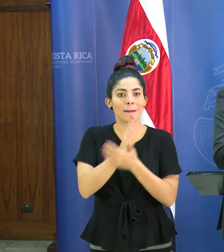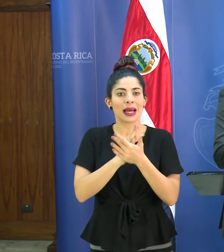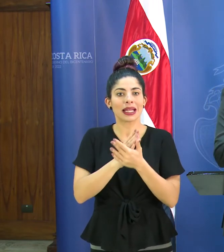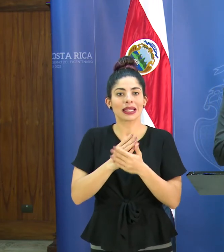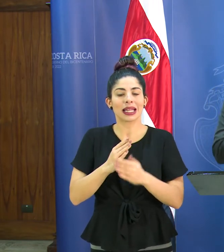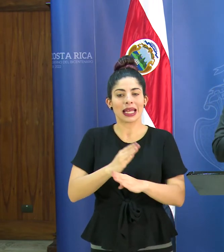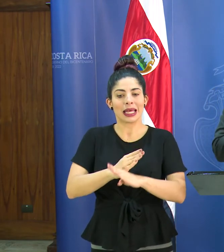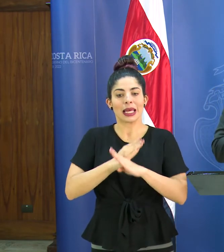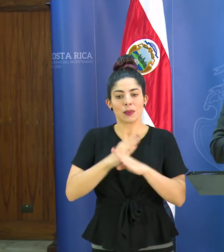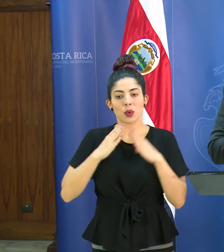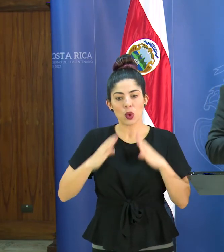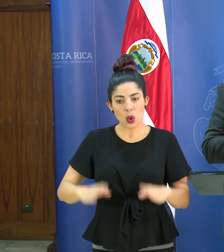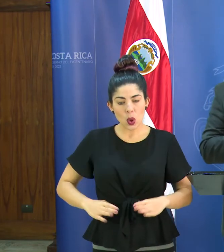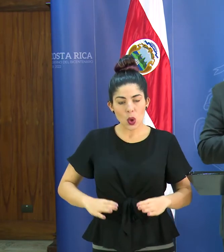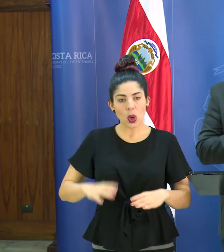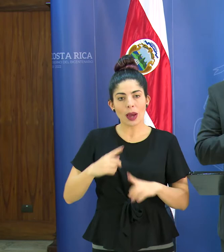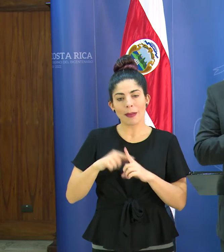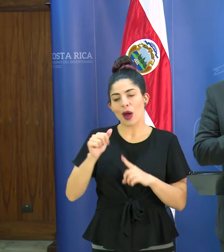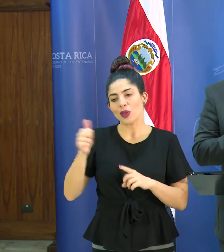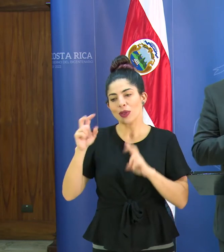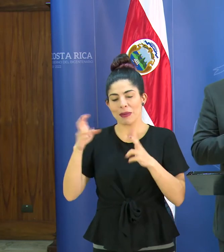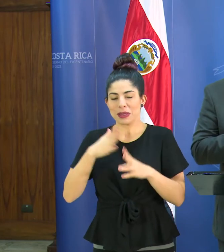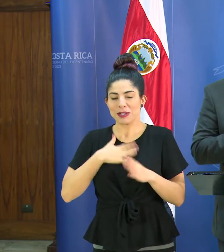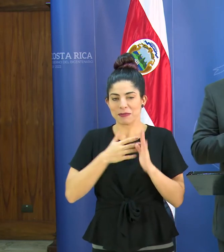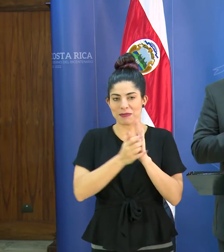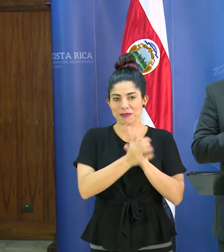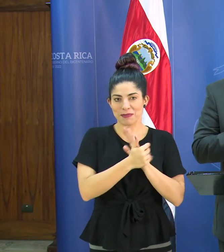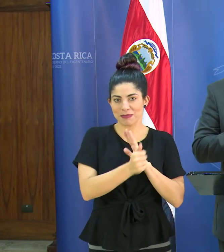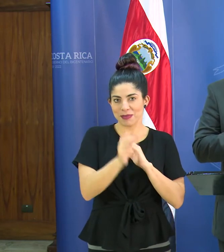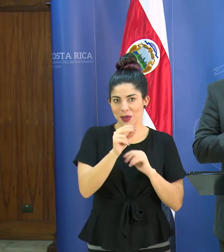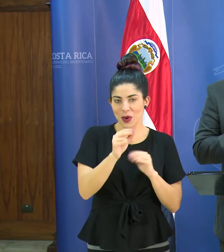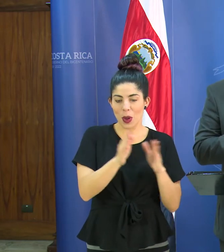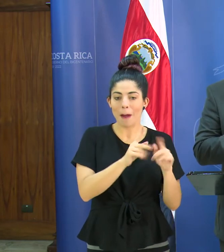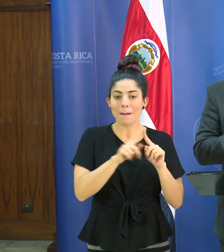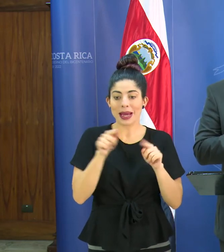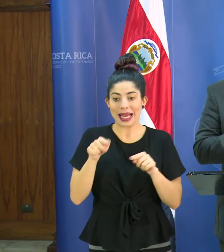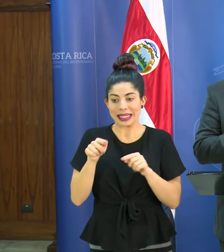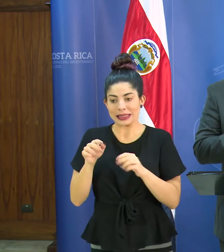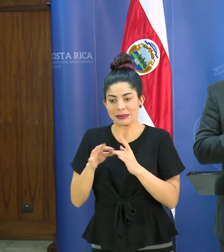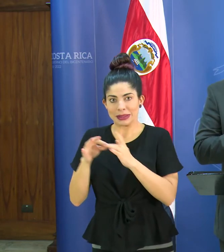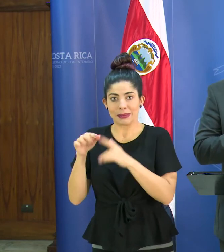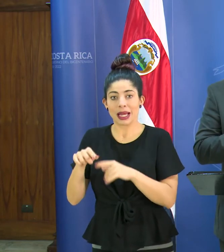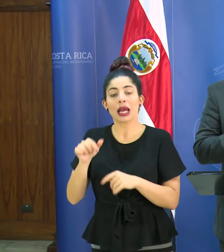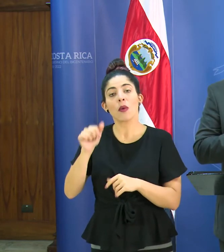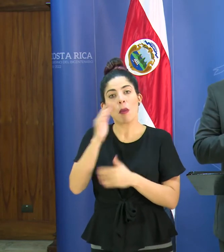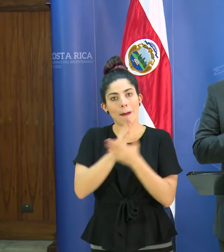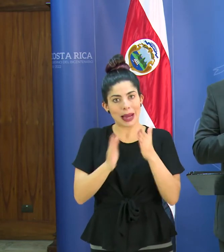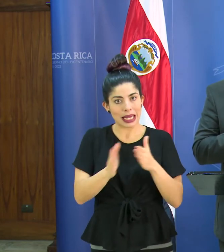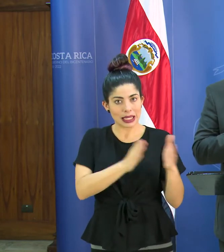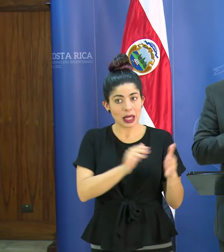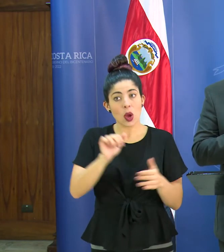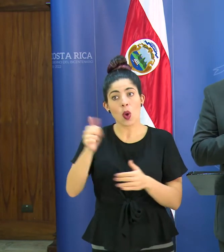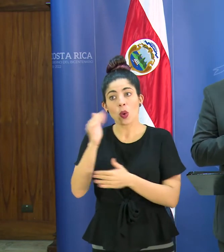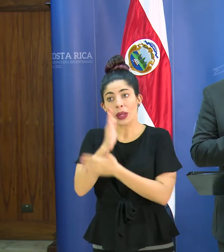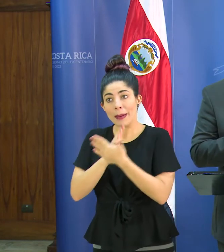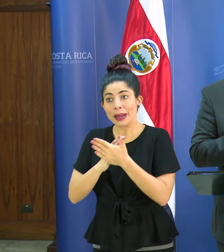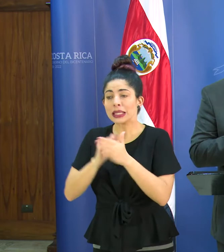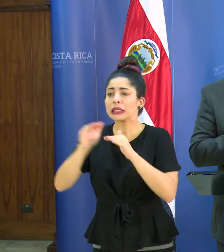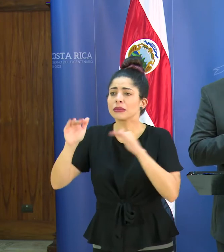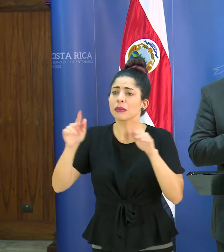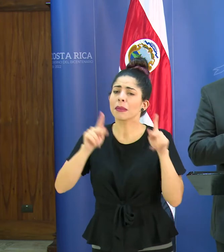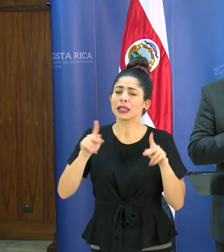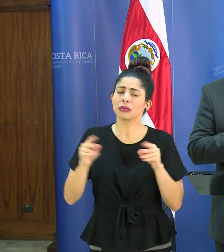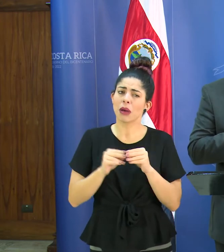inmunológica hay otros temas que no son muy fuertes eso por un lado y por otro lado también llamar a la